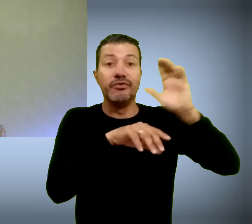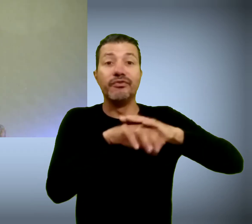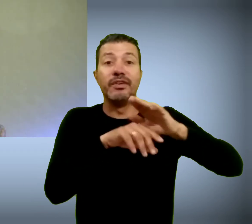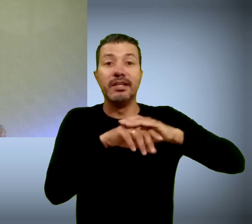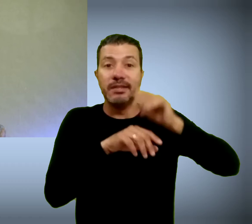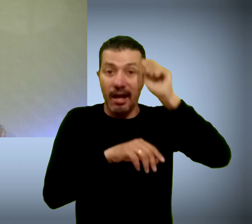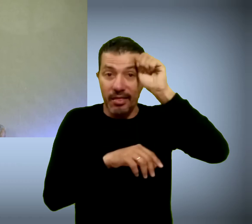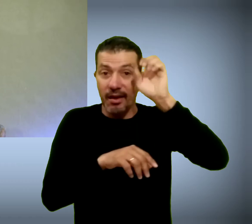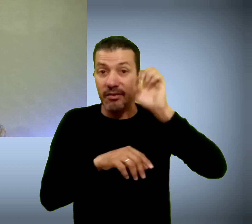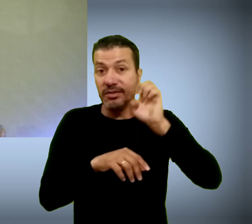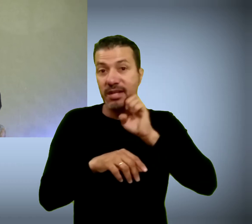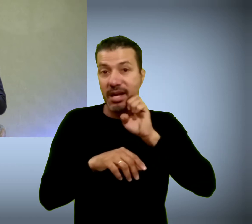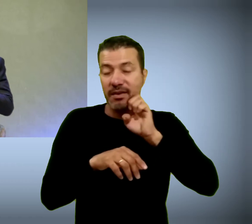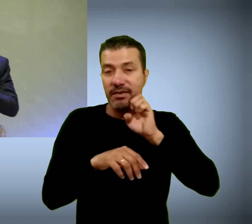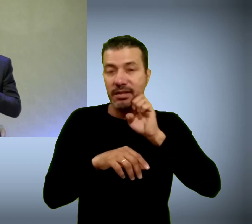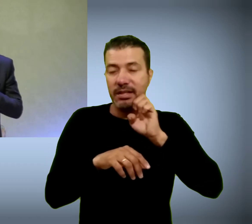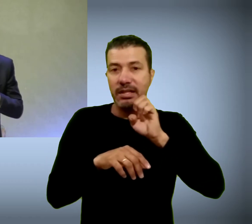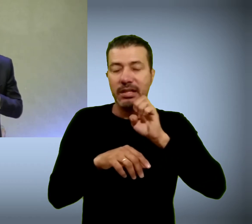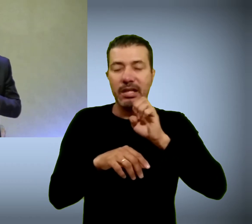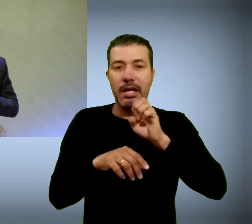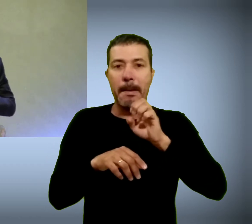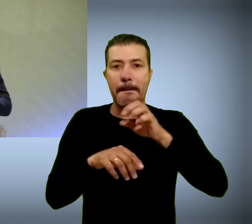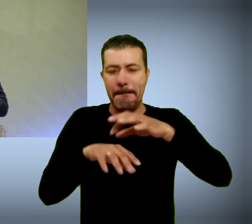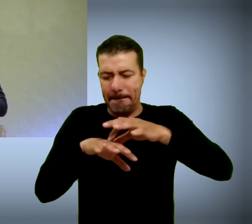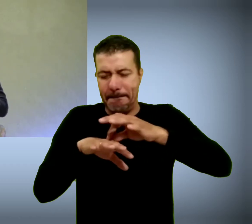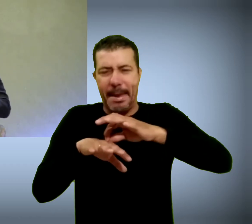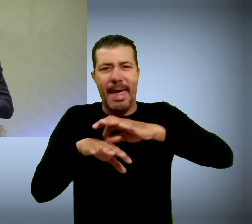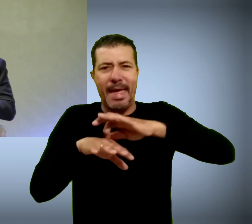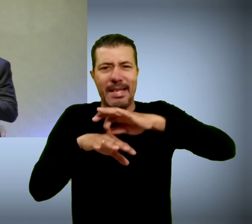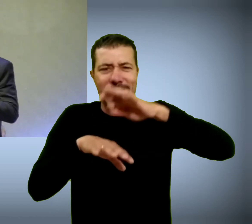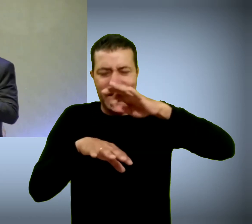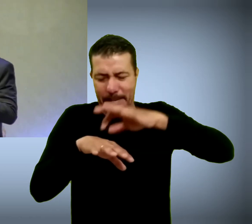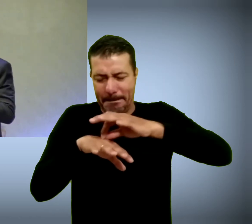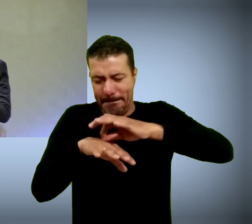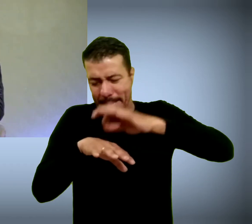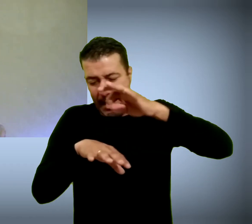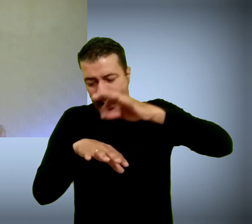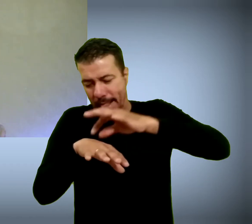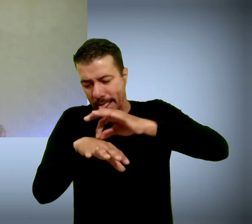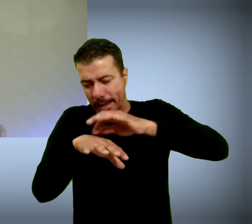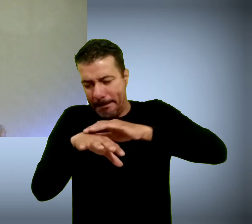peles e os vestiu. Túnicas de pele?